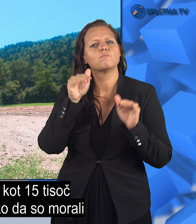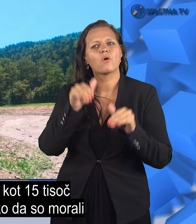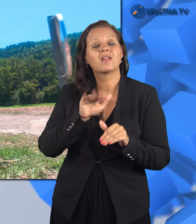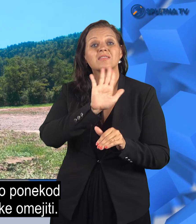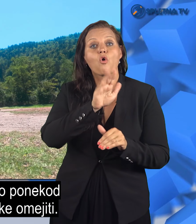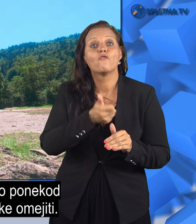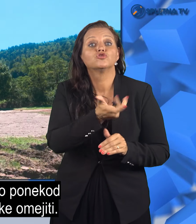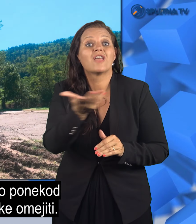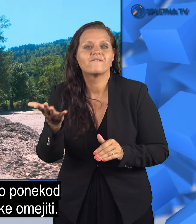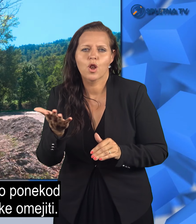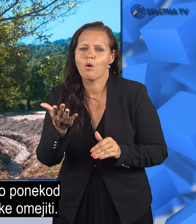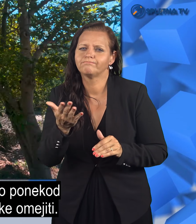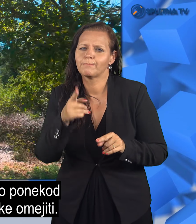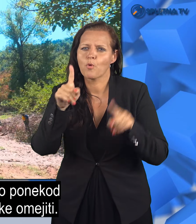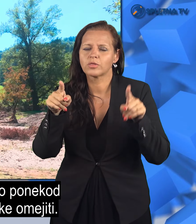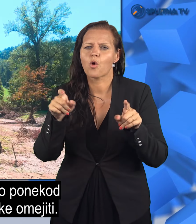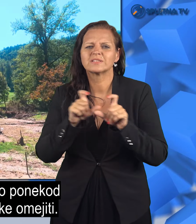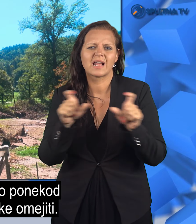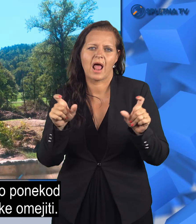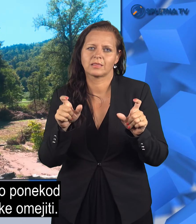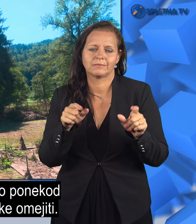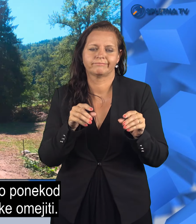zaradi logistike omejiti.